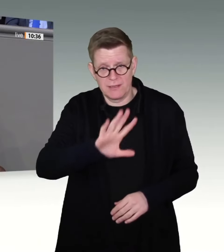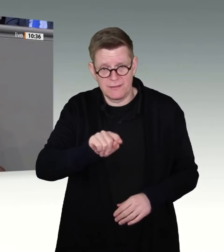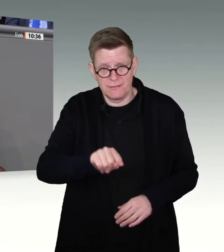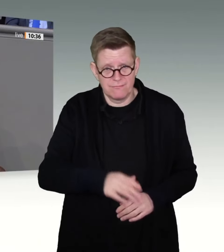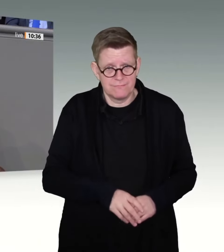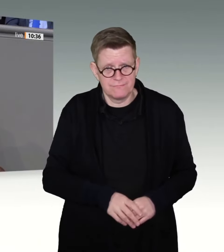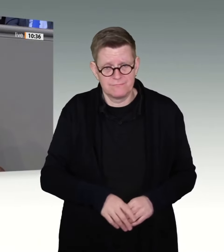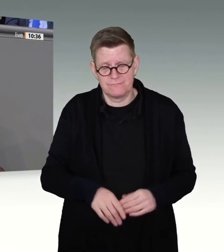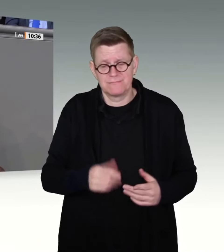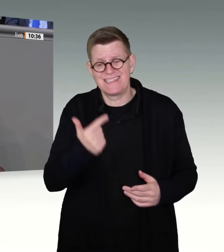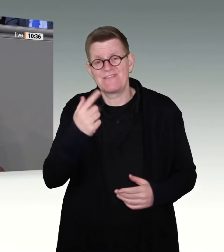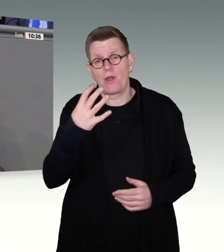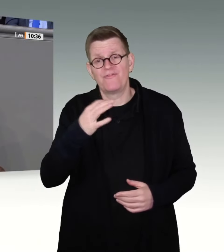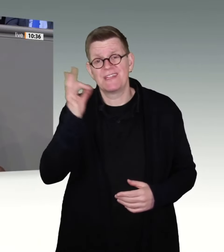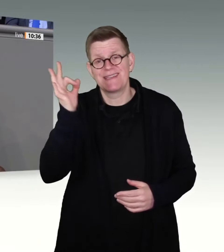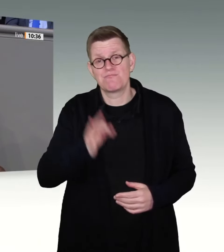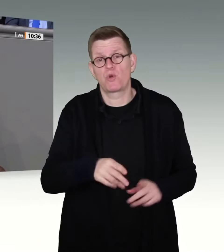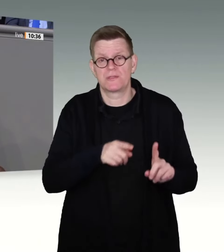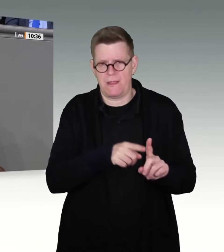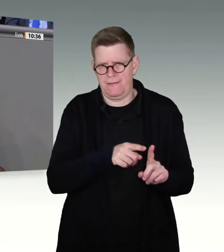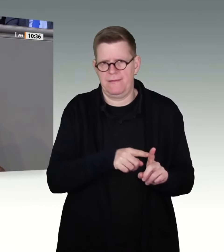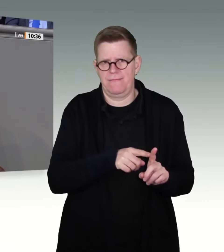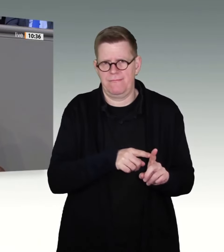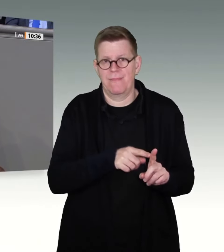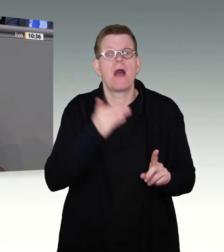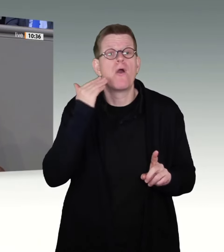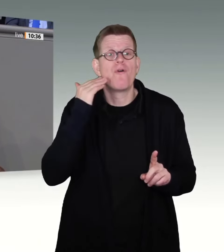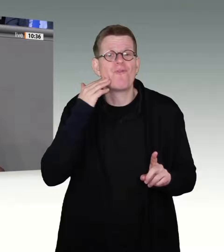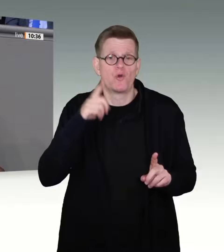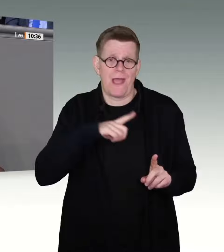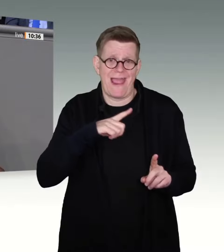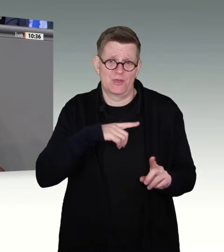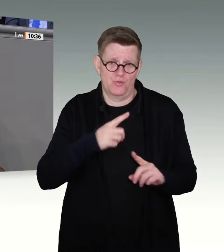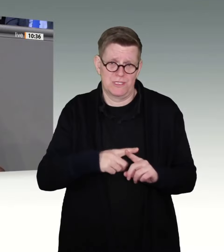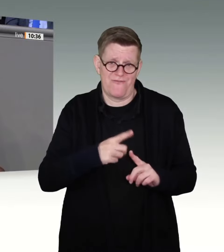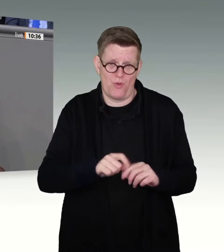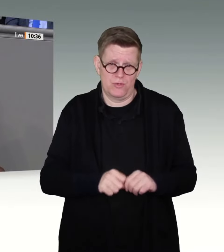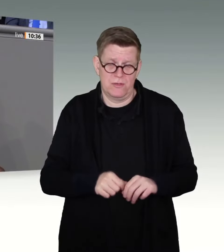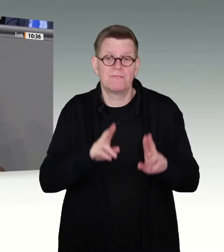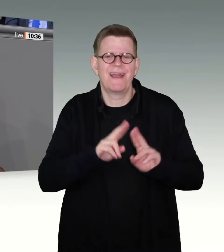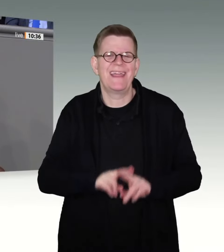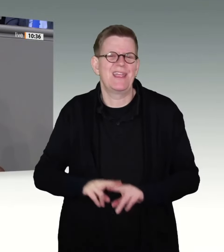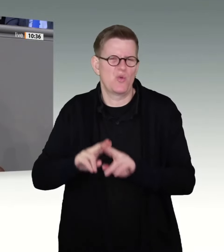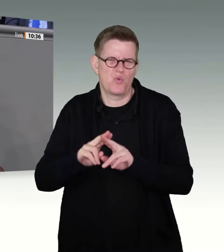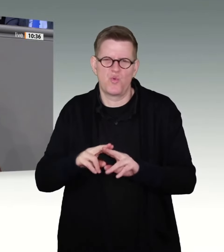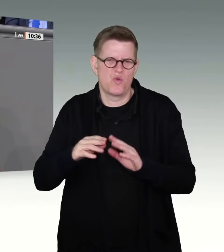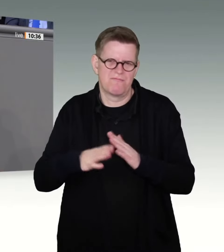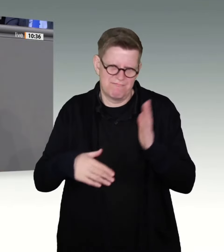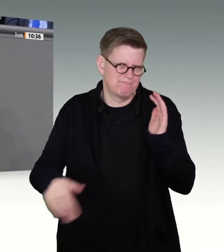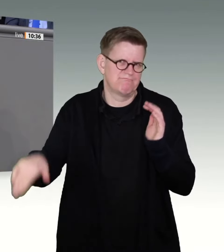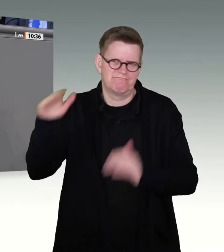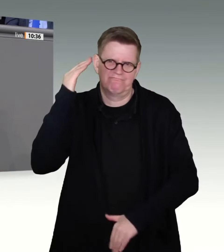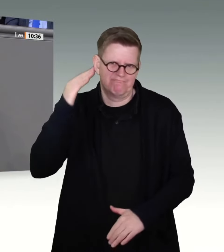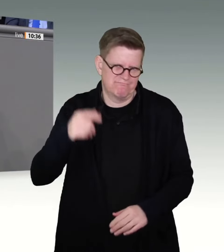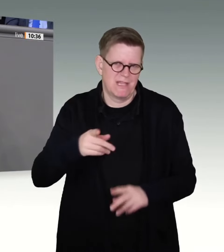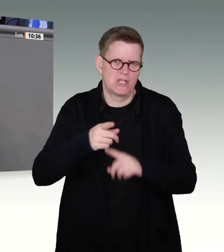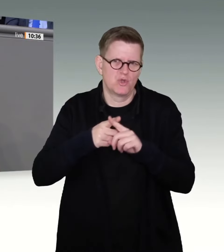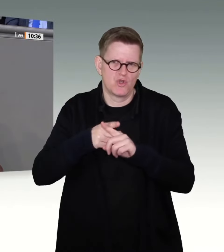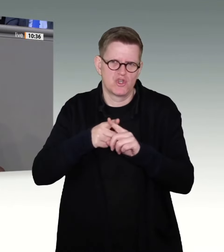Prozent die niedrigste Wohneigentumsquote in der EU, während der Durchschnitt in Europa bei über 70